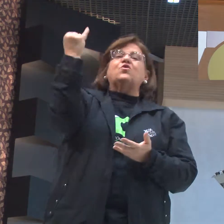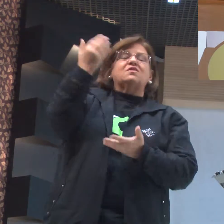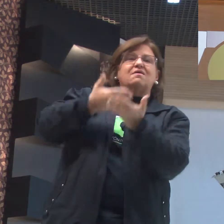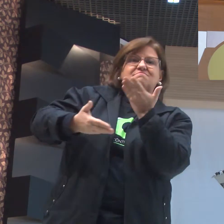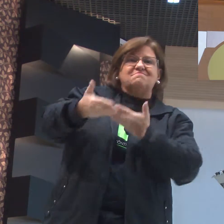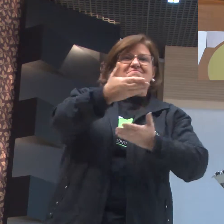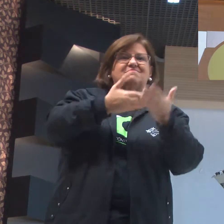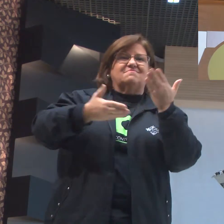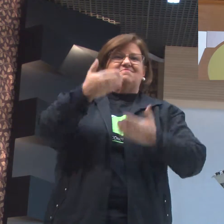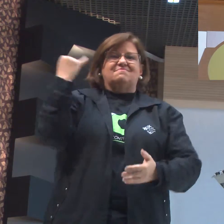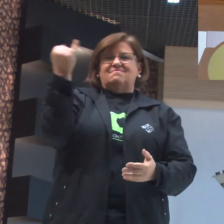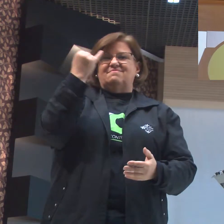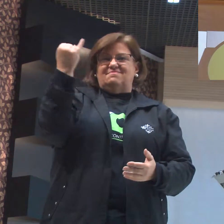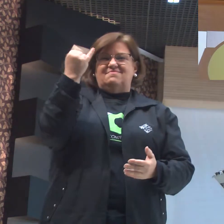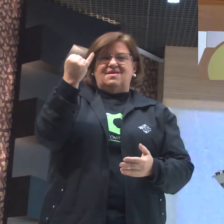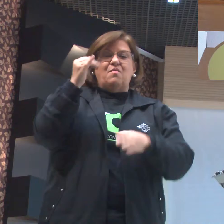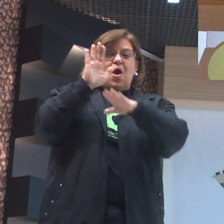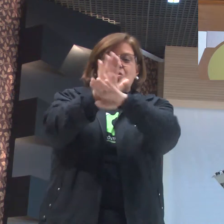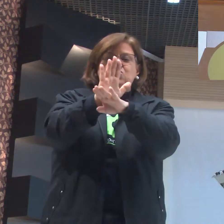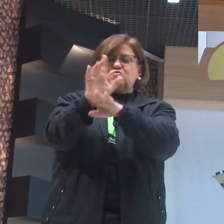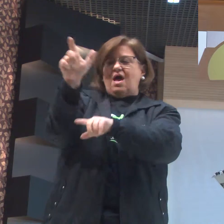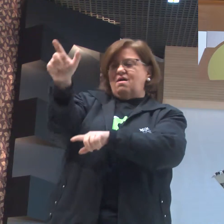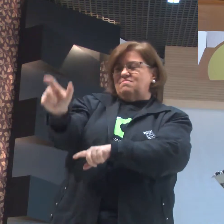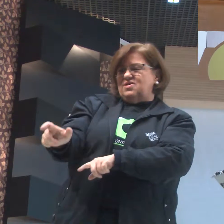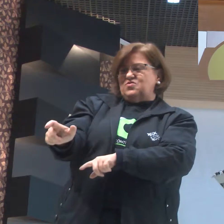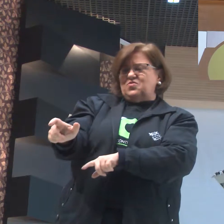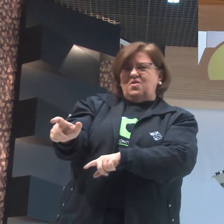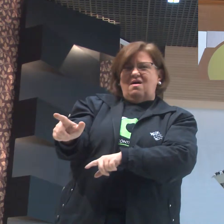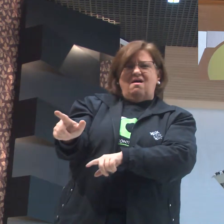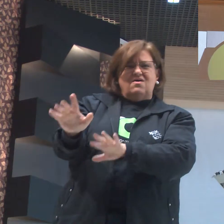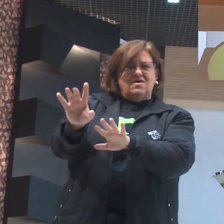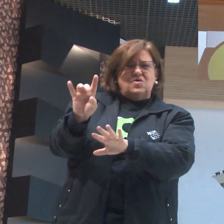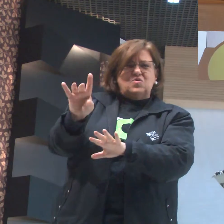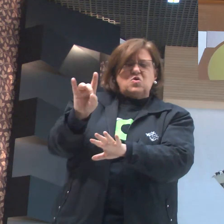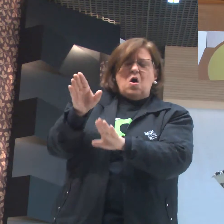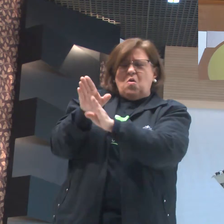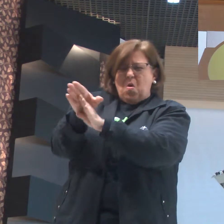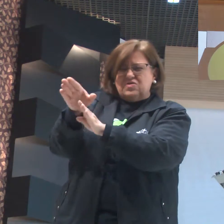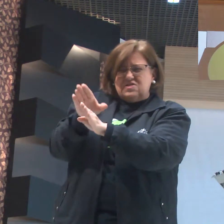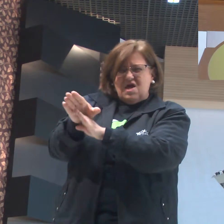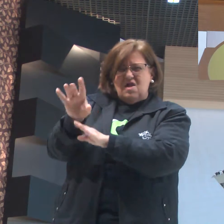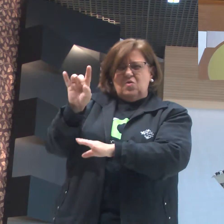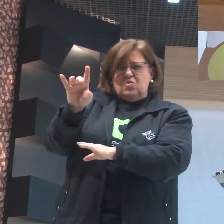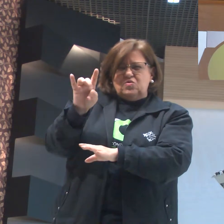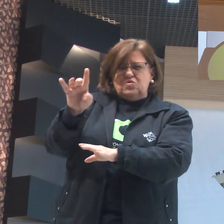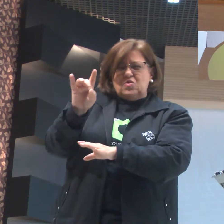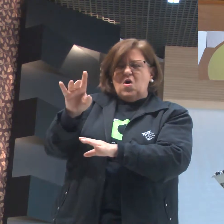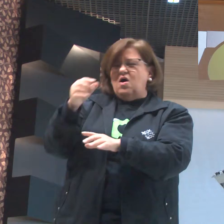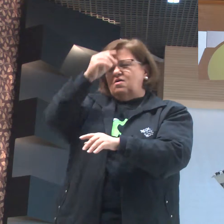ações solidárias em ajuda não apenas espiritual, não